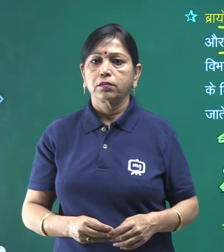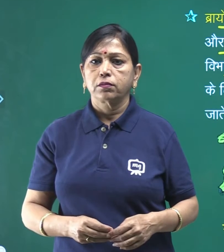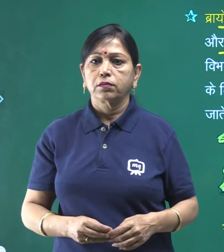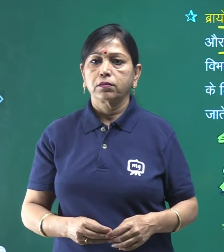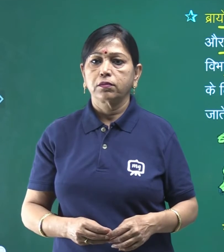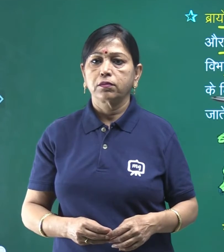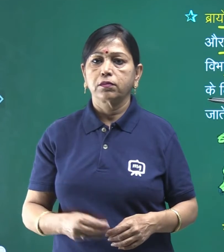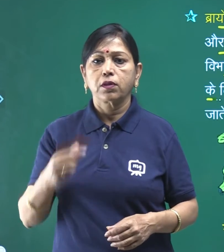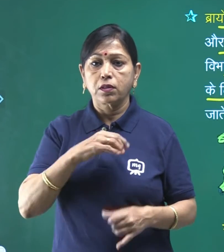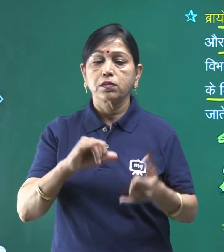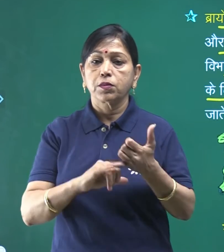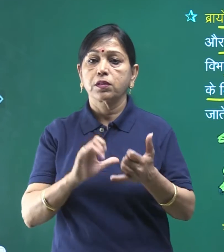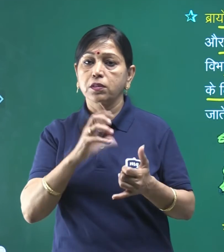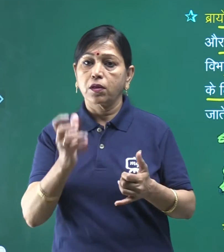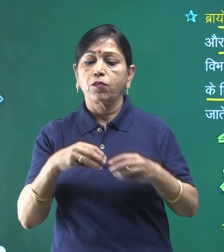इसमें संवहन के लिए